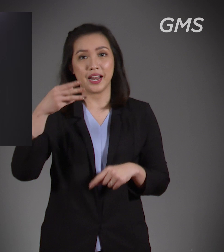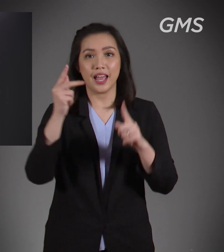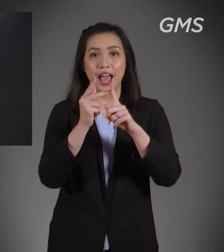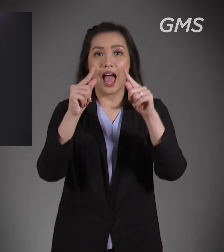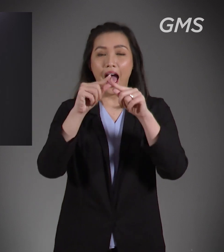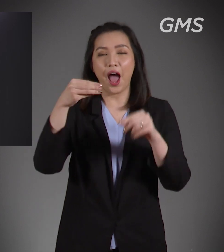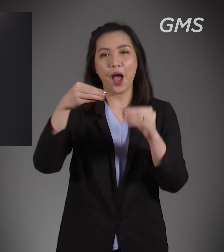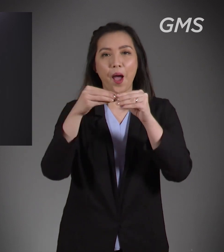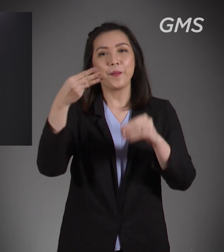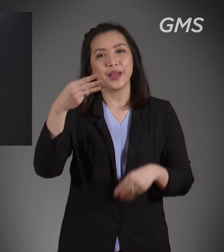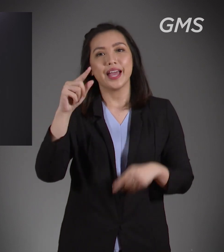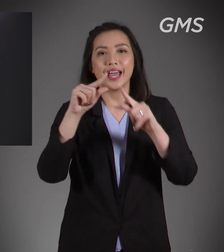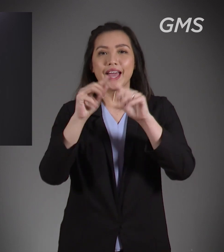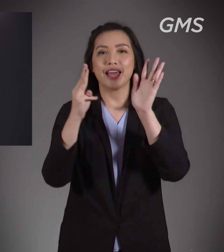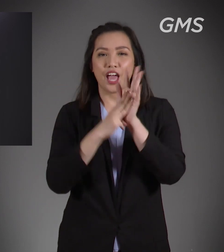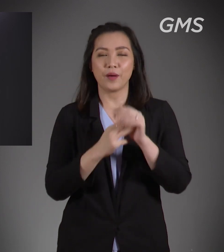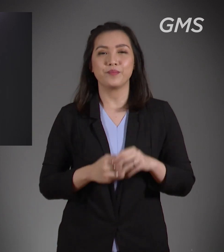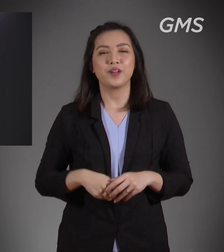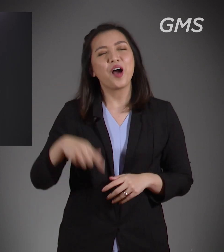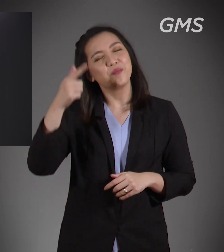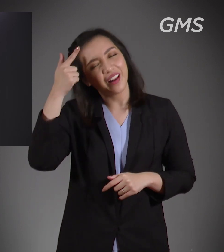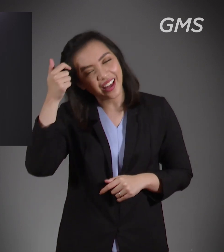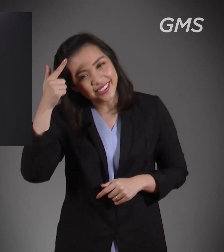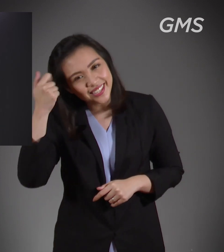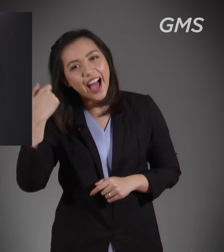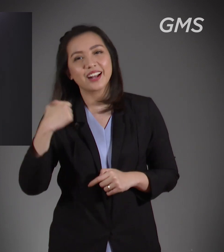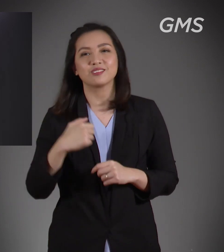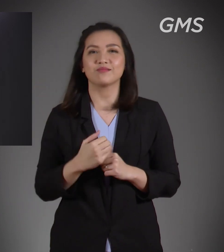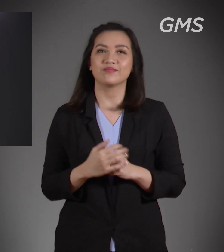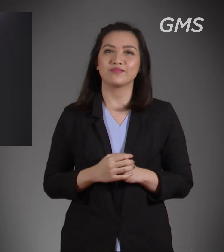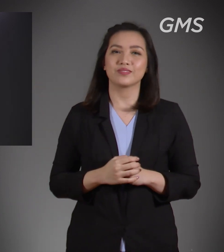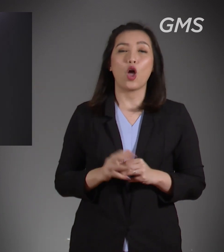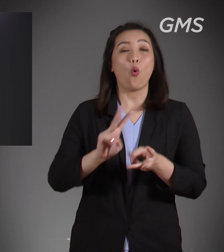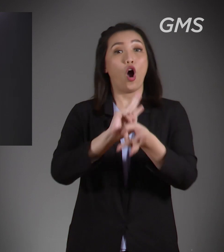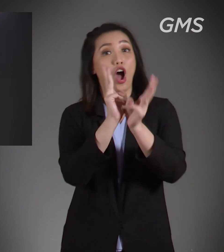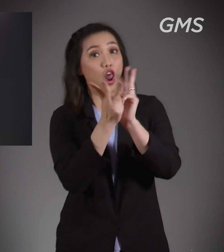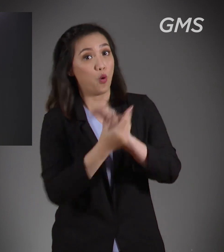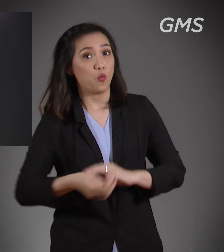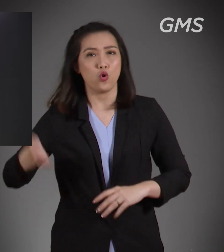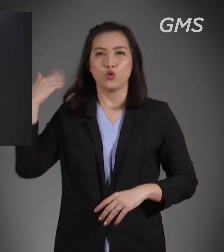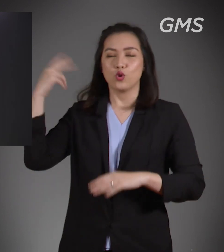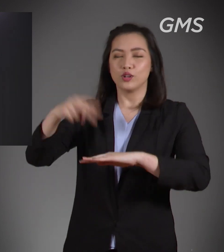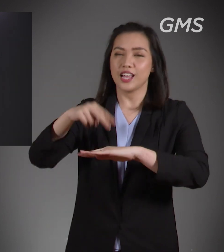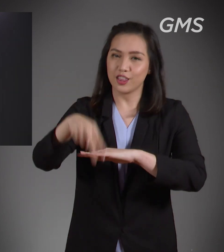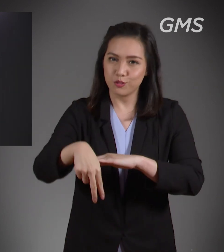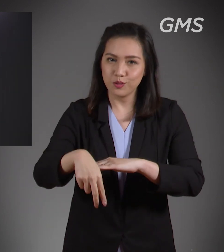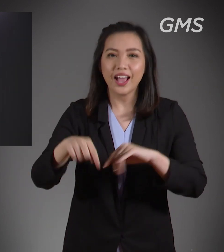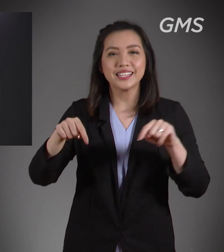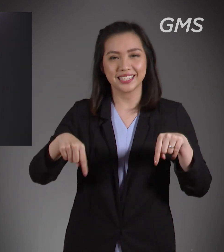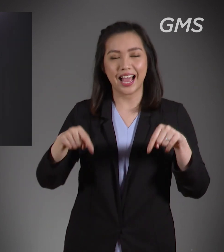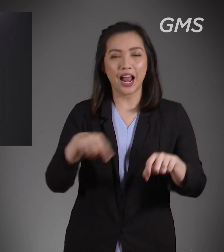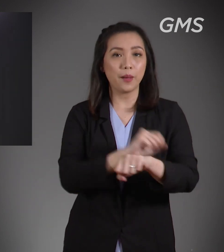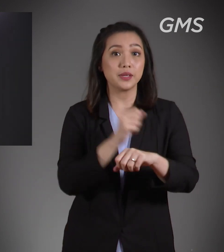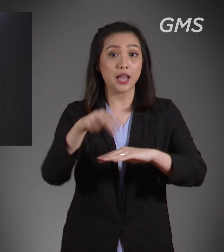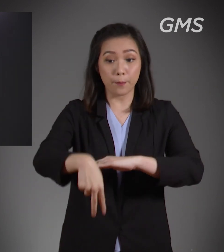tetap ada positifnya. Jatuh bangun Rehabeam, sekalipun dia sempat jatuh, dia bangun juga. Tapi saya tunjukkan